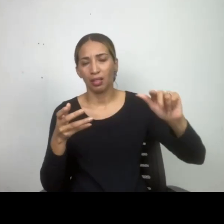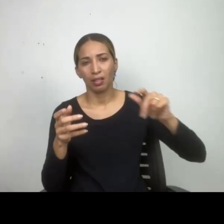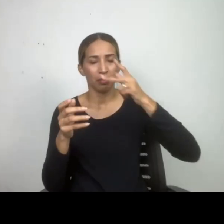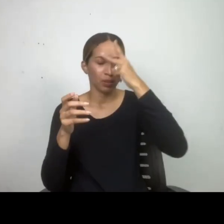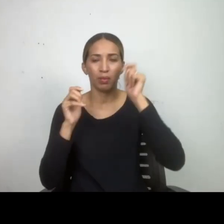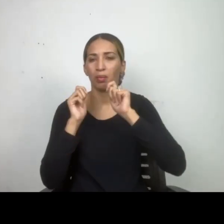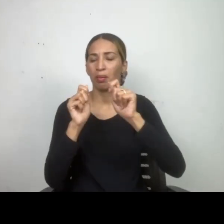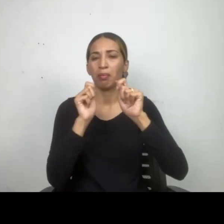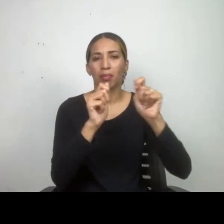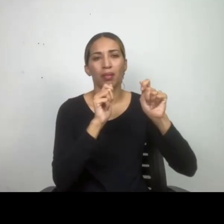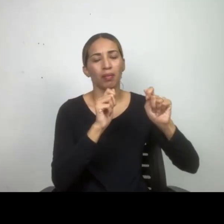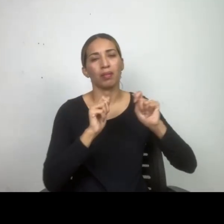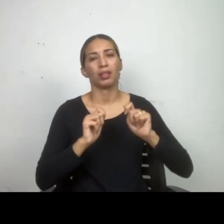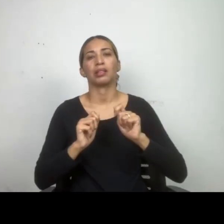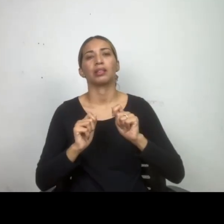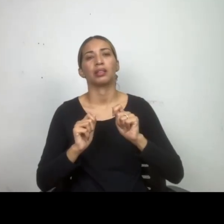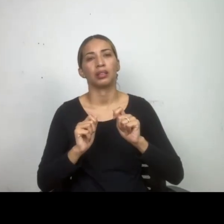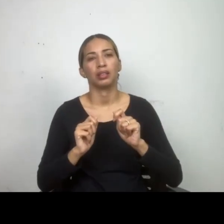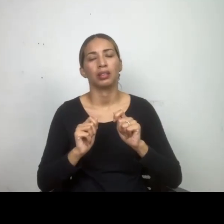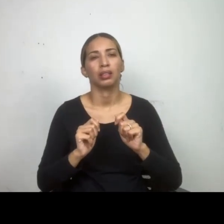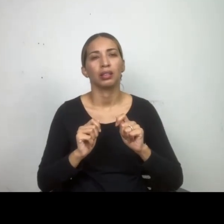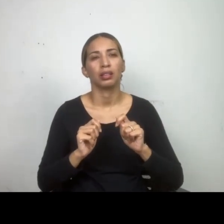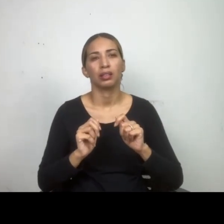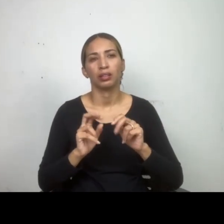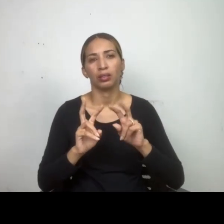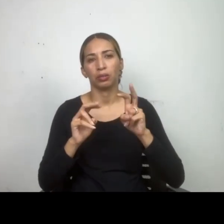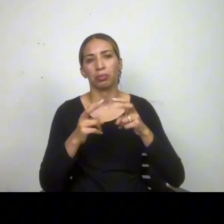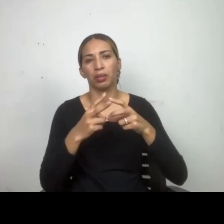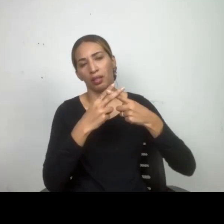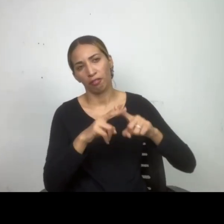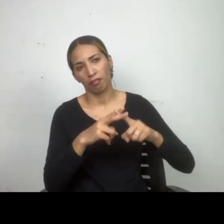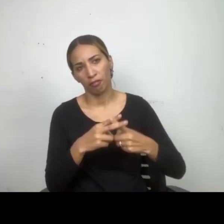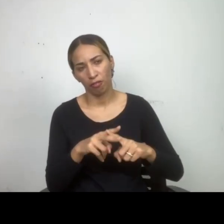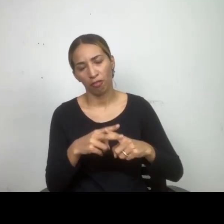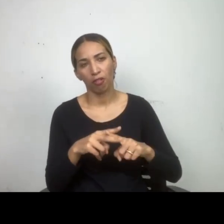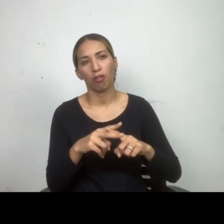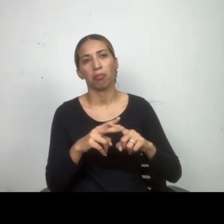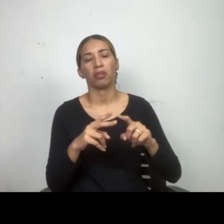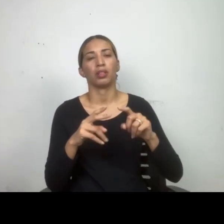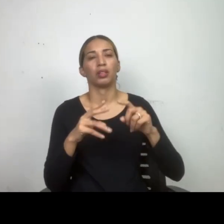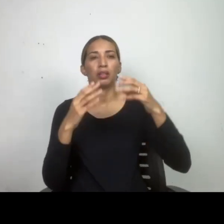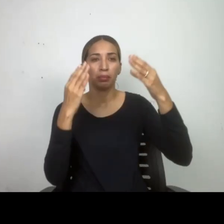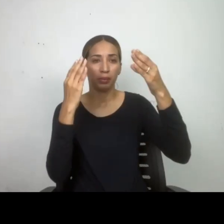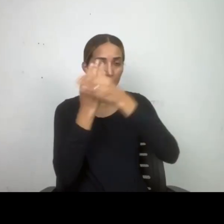né, ligados à reforma sanitária, ligados à reforma psiquiátrica.